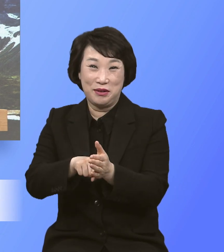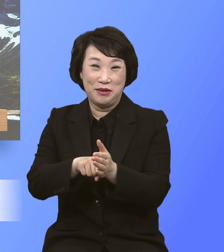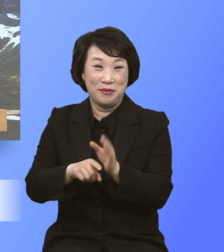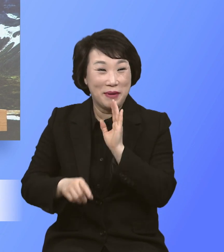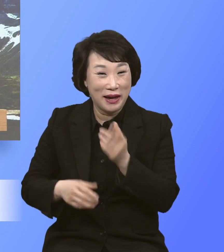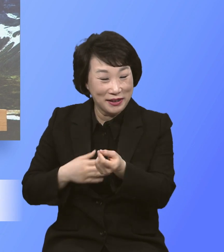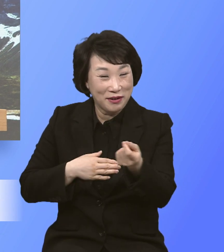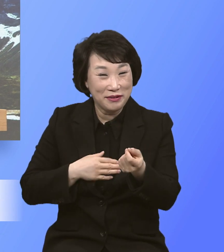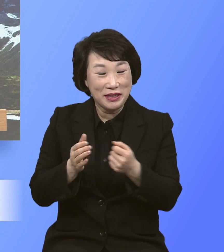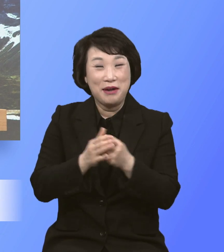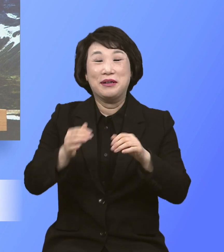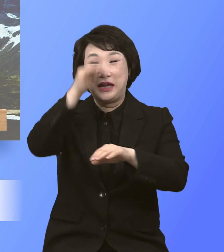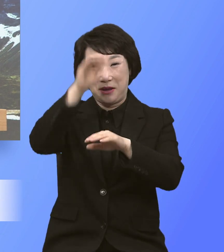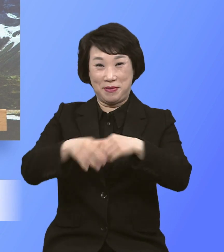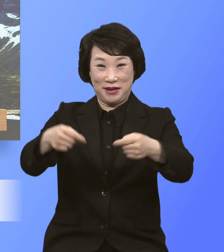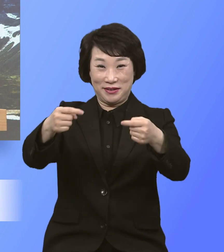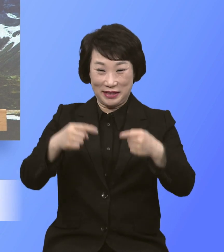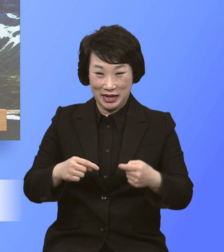그래서 오늘 예배에 나왔다.